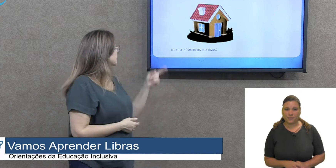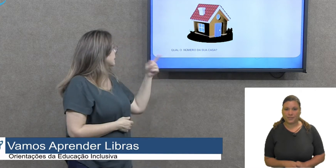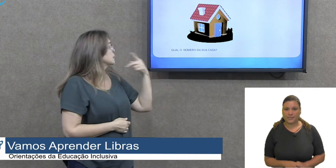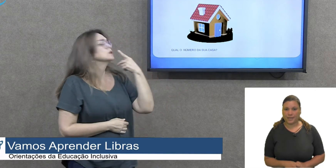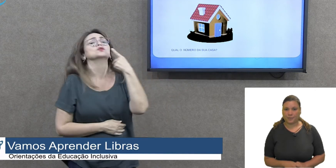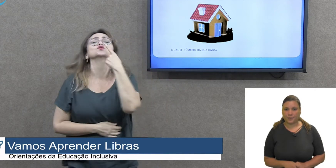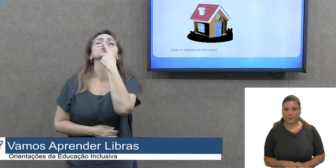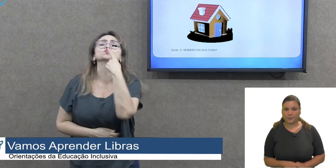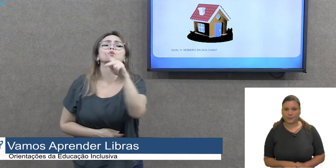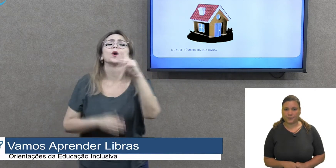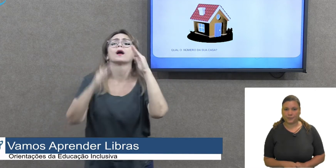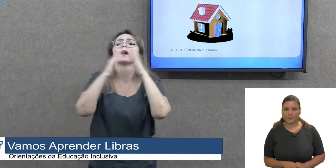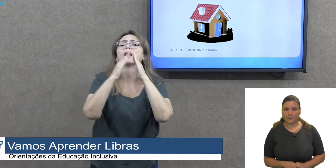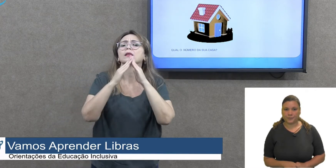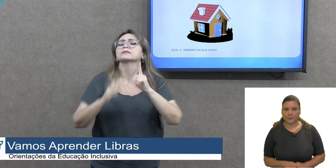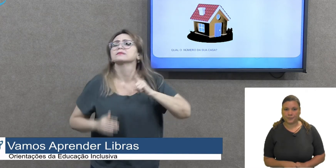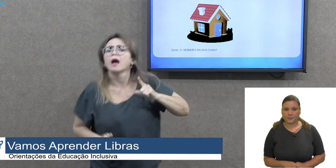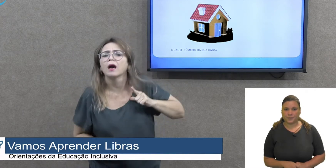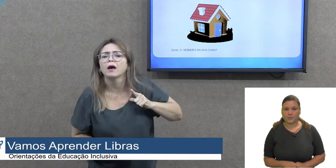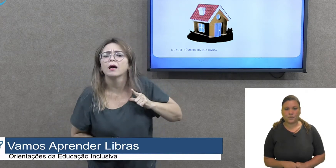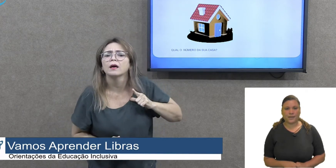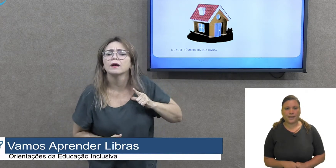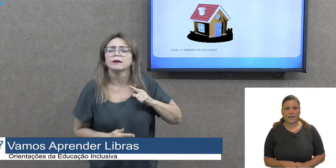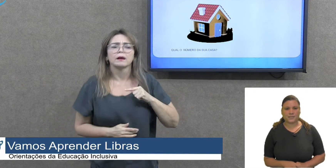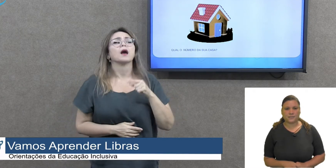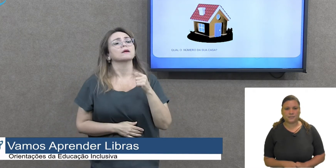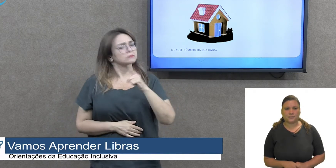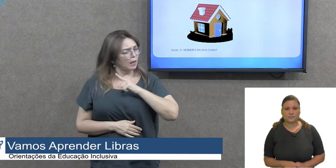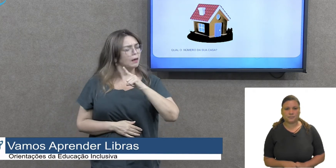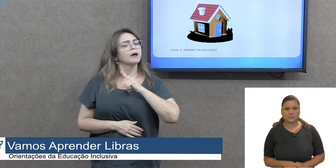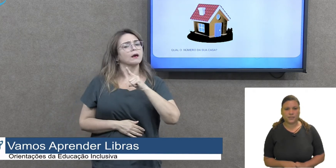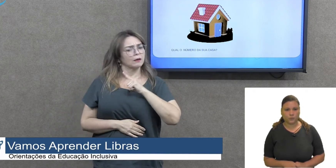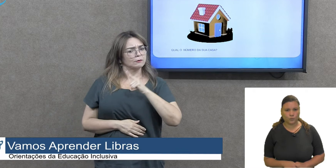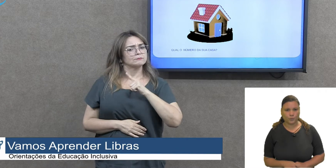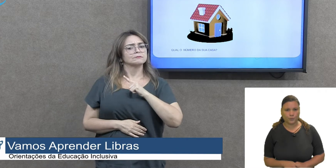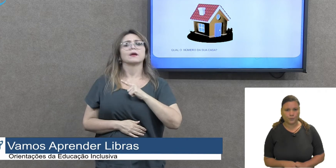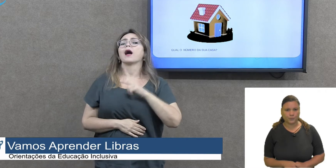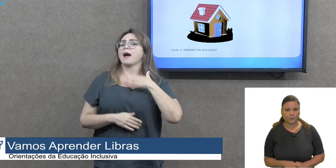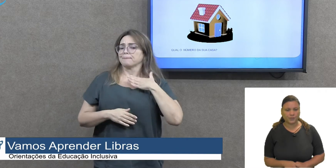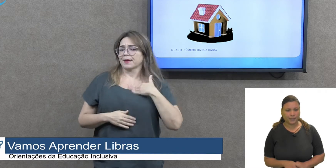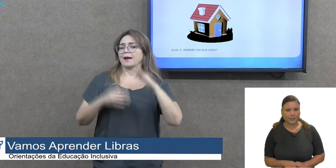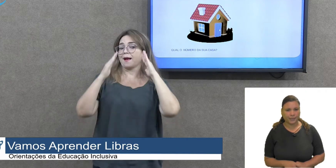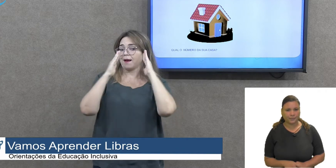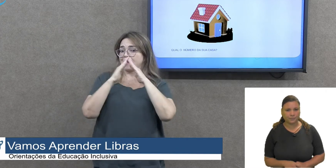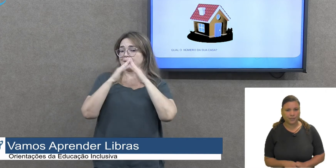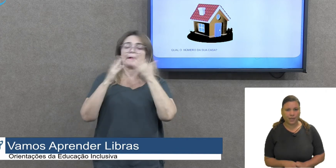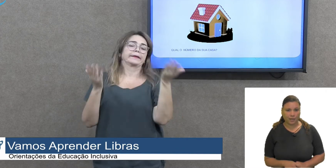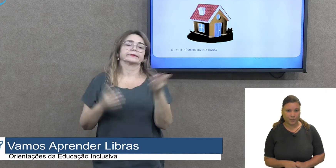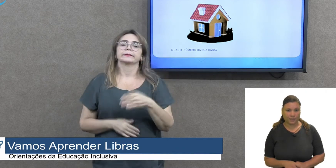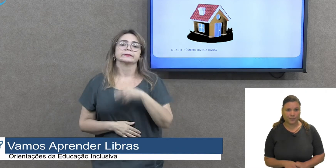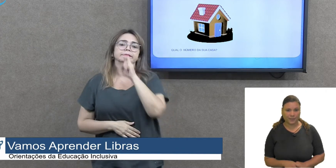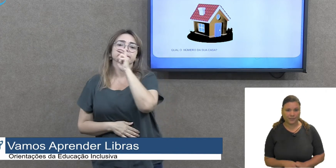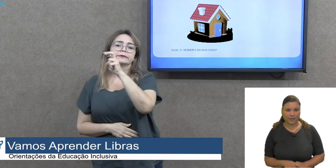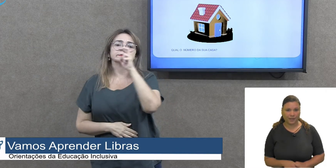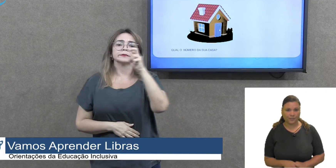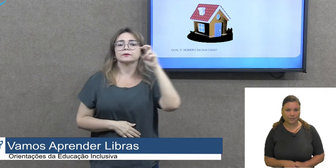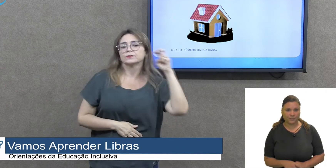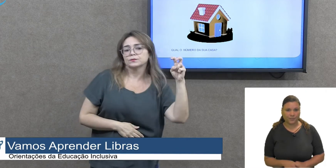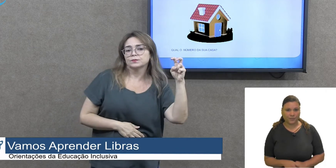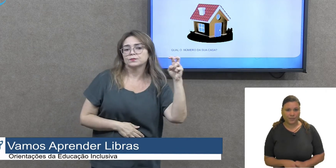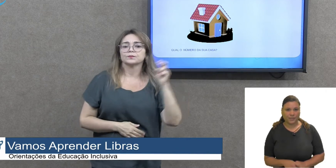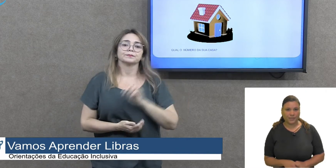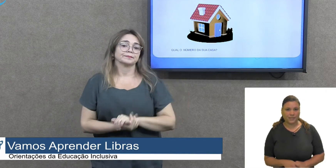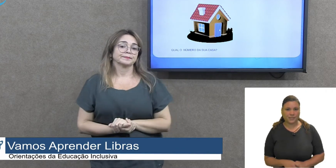162. Outro exemplo. A sua casa tem número? Tem. A minha também tem.